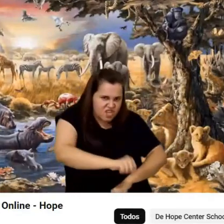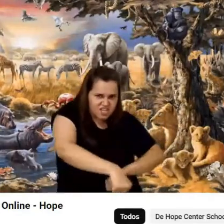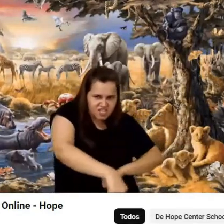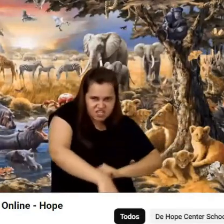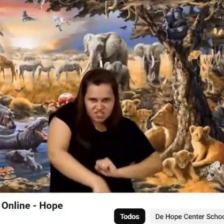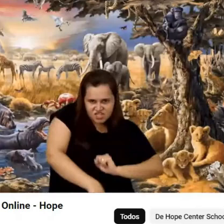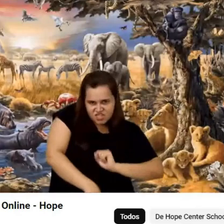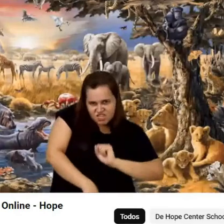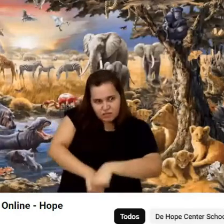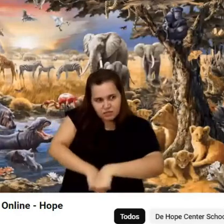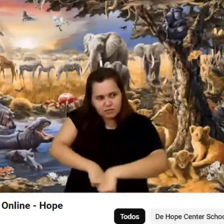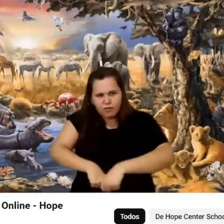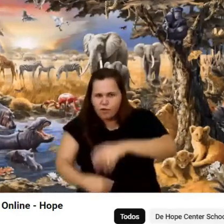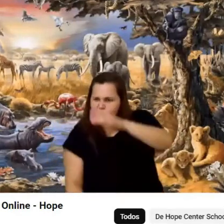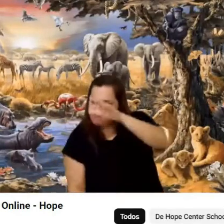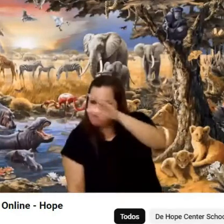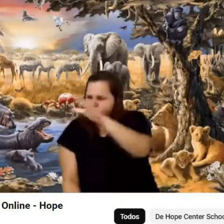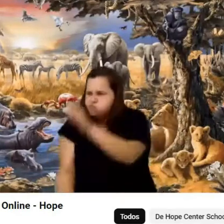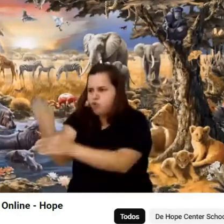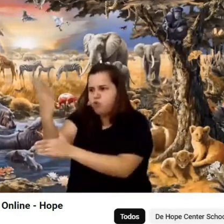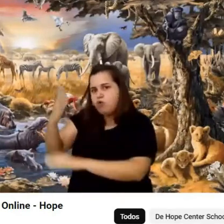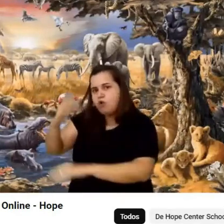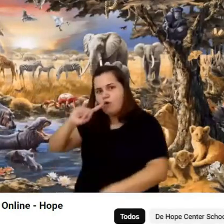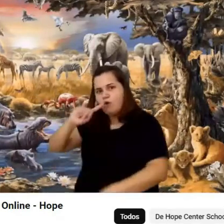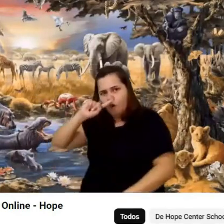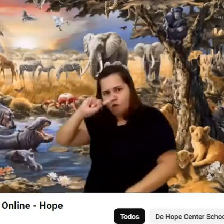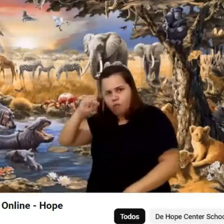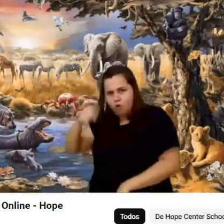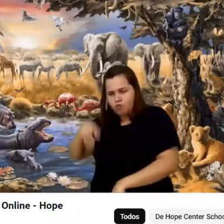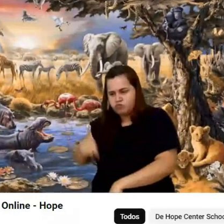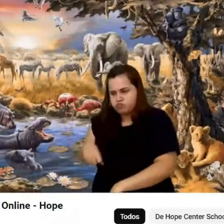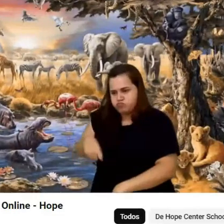de animais, como o elefante,